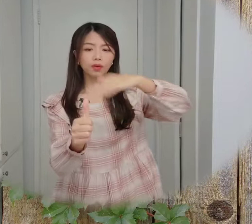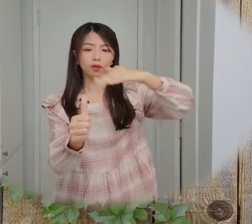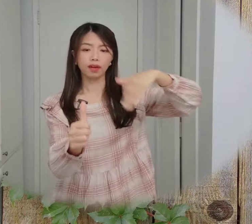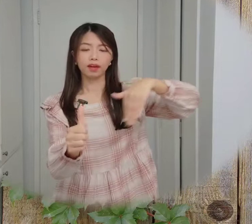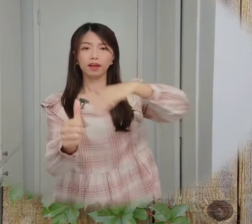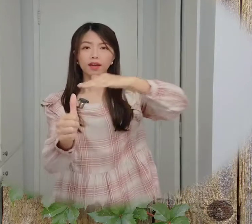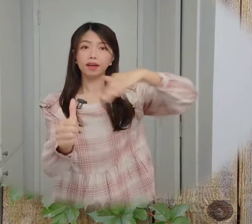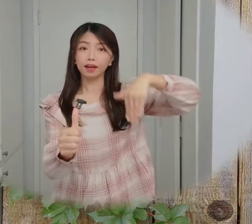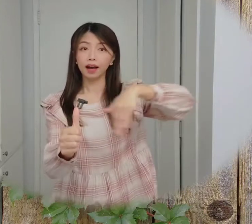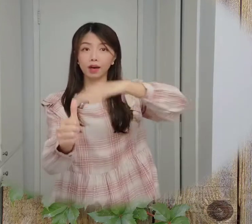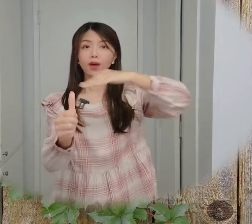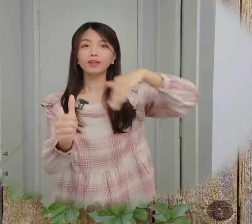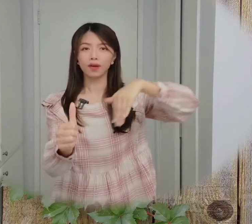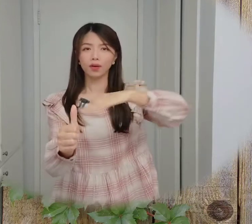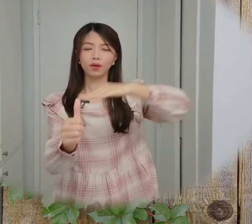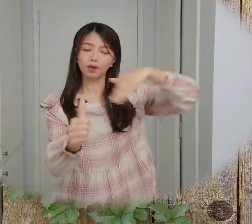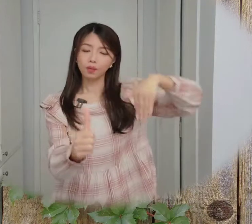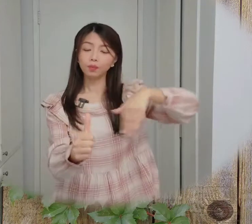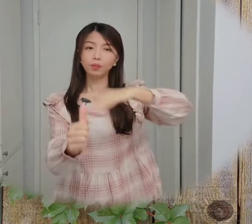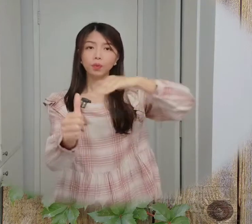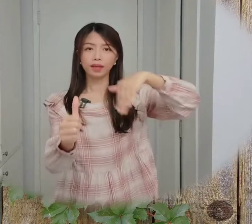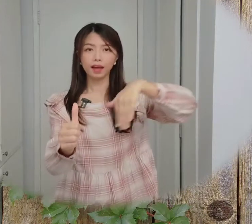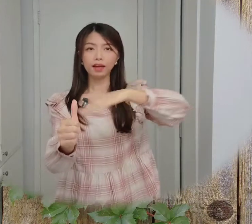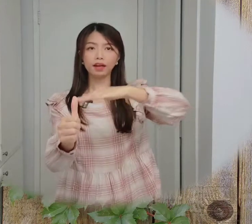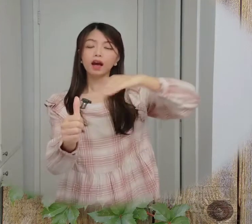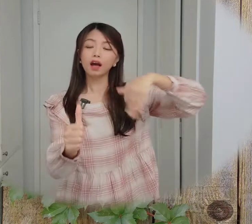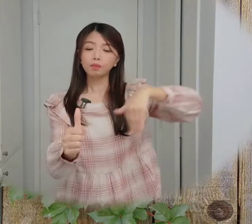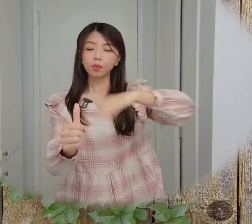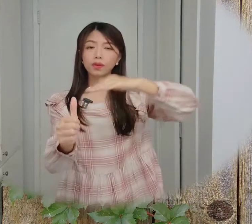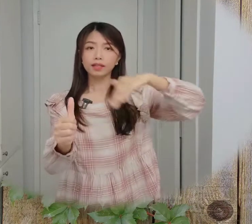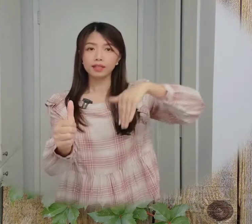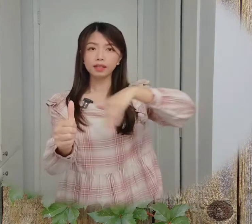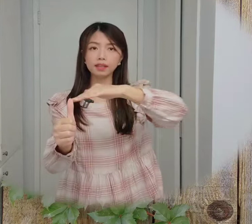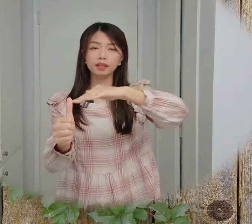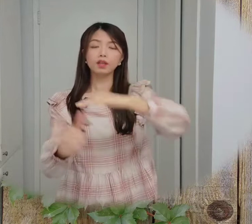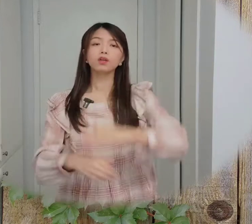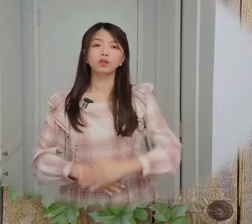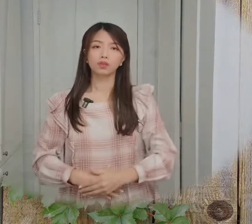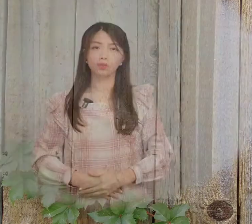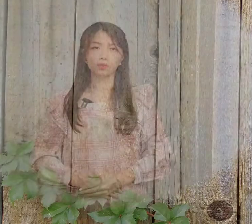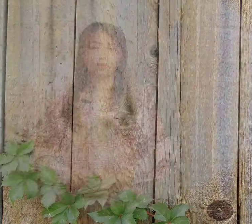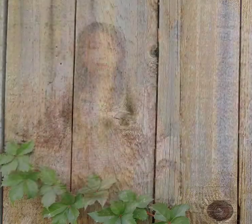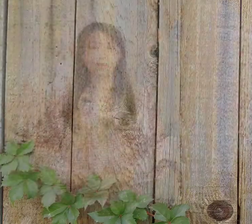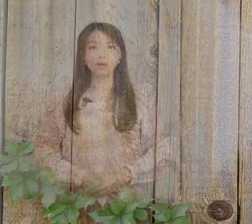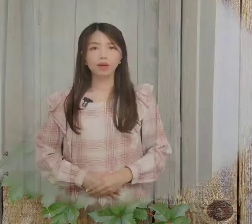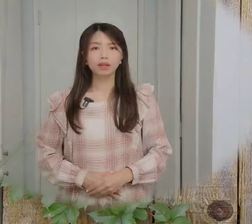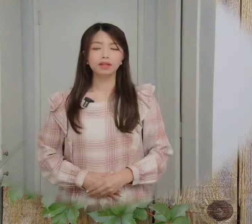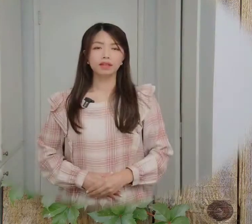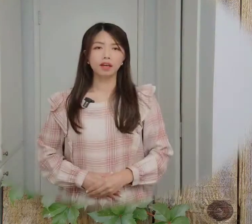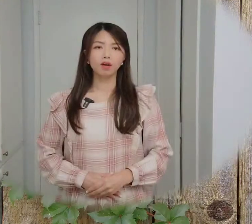손으로 이렇게 가라고 하는 거예요. 보내다, 보내신